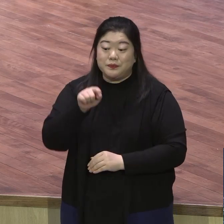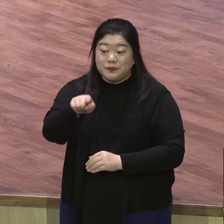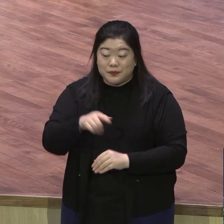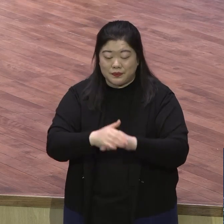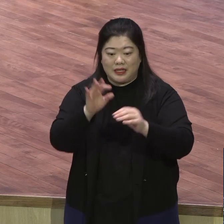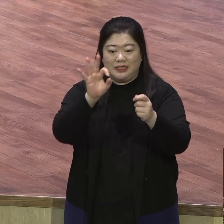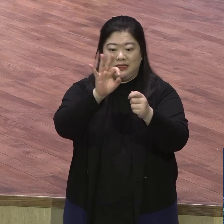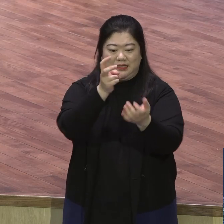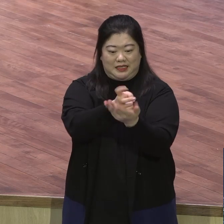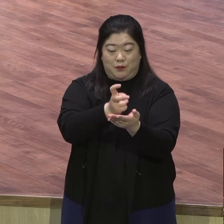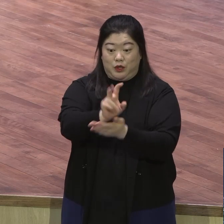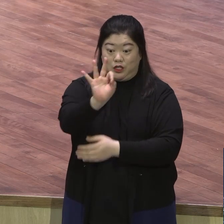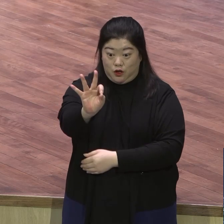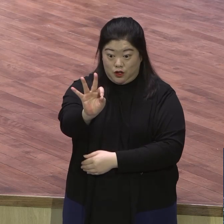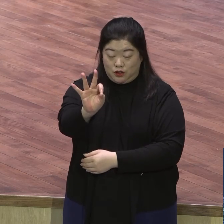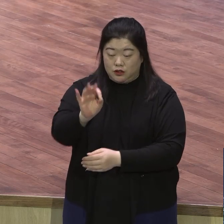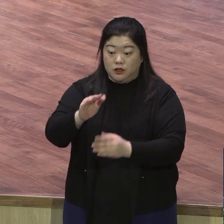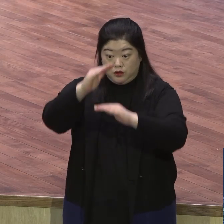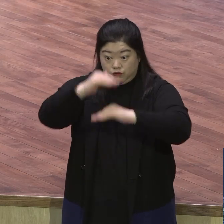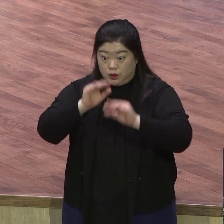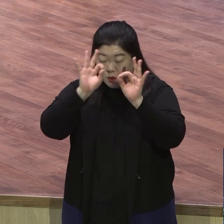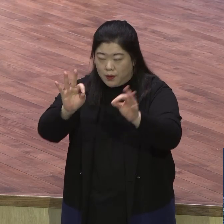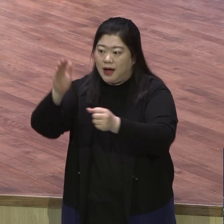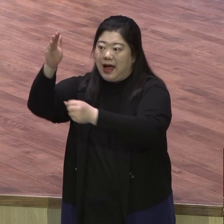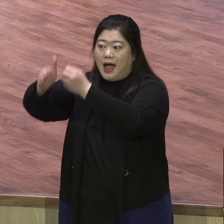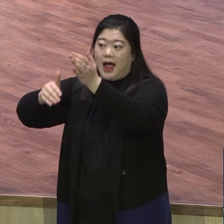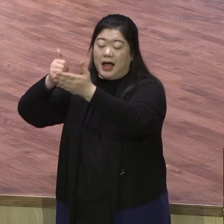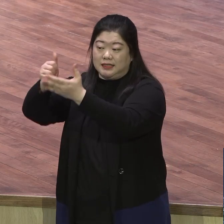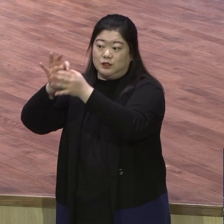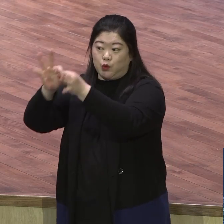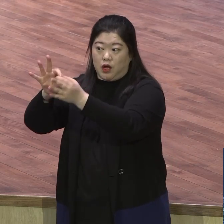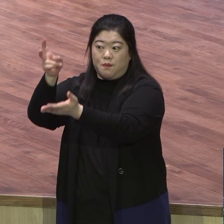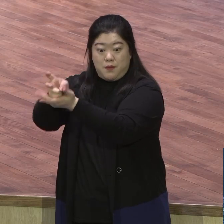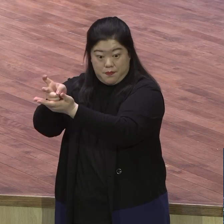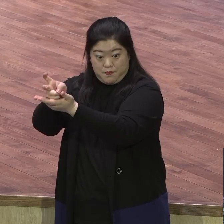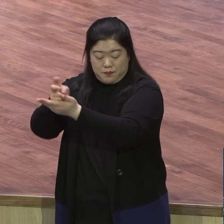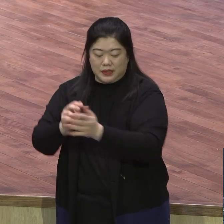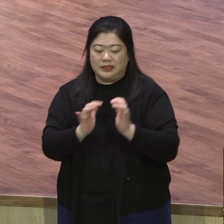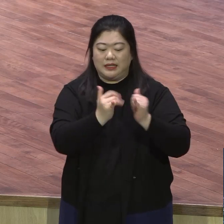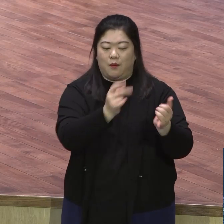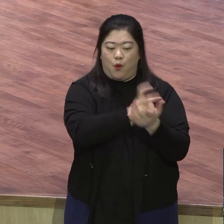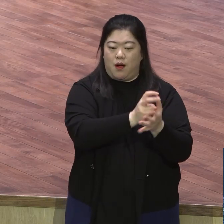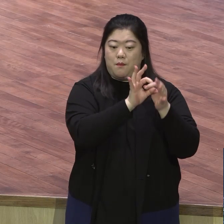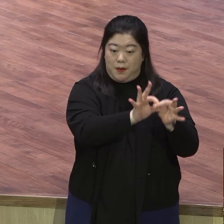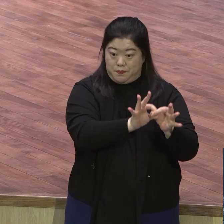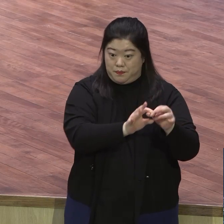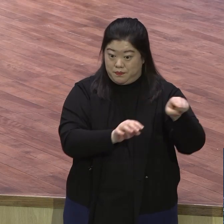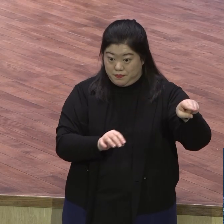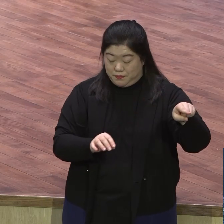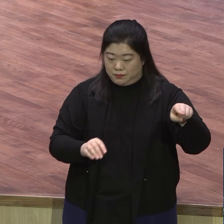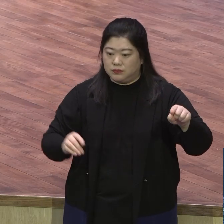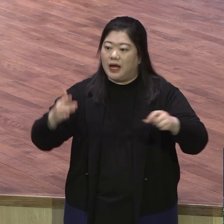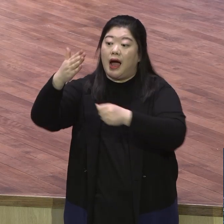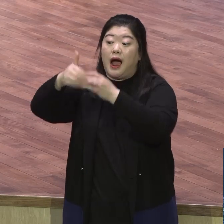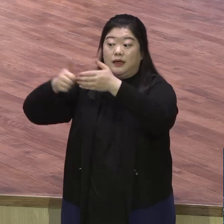사랑과의 관계 속에서 주어진 개명을 다루는데 특별히 1개명부터 4개명까지 나와있는